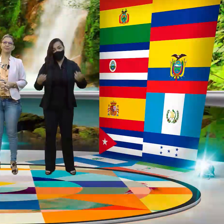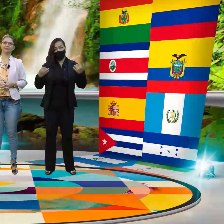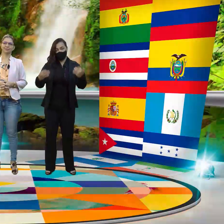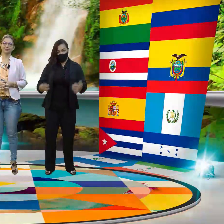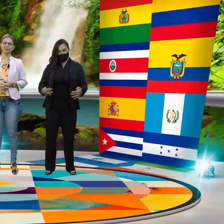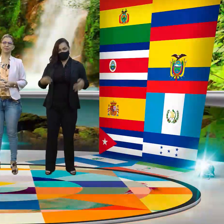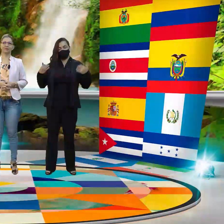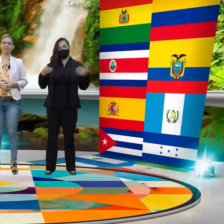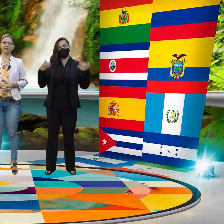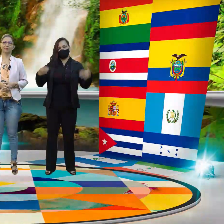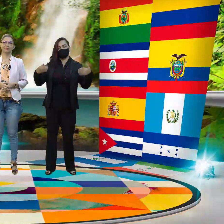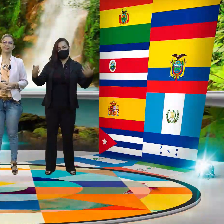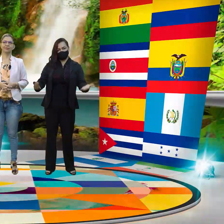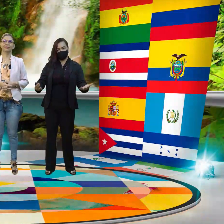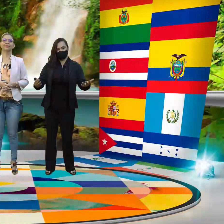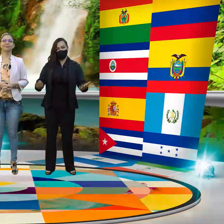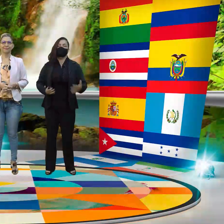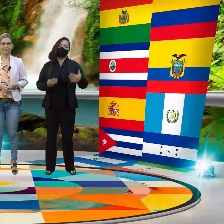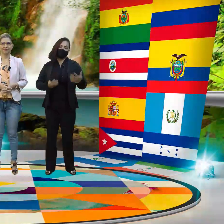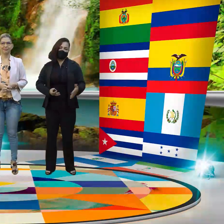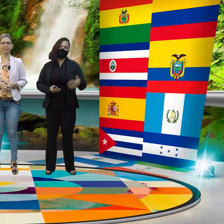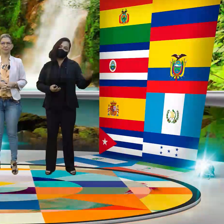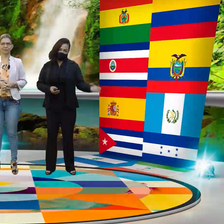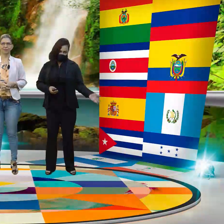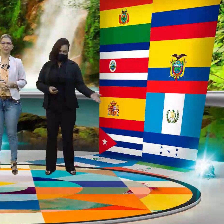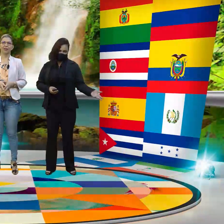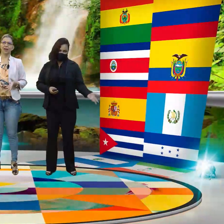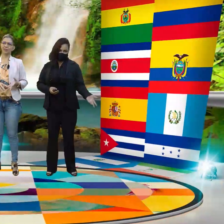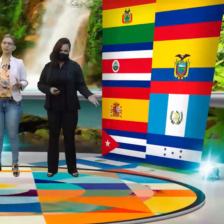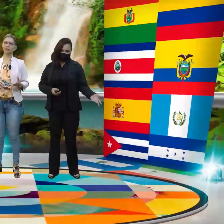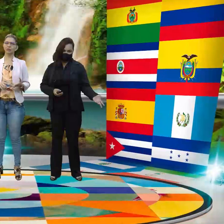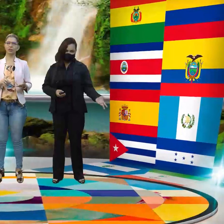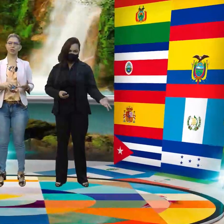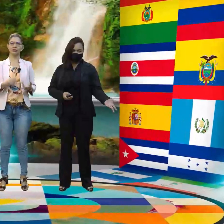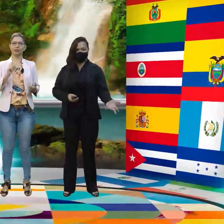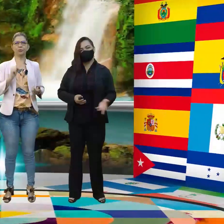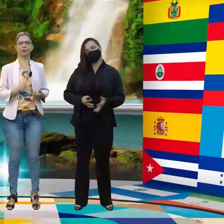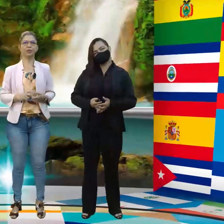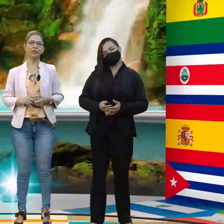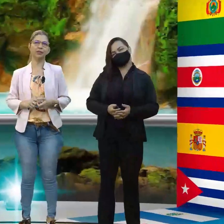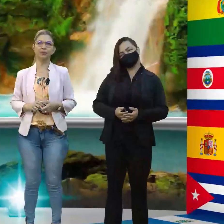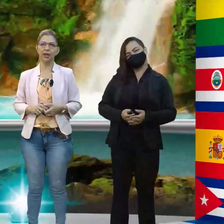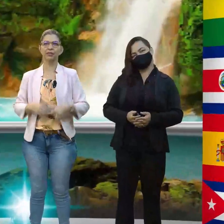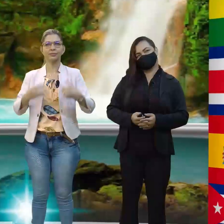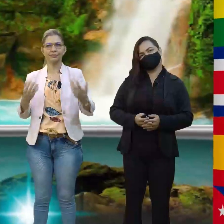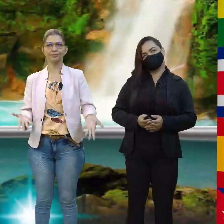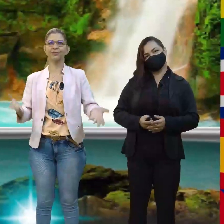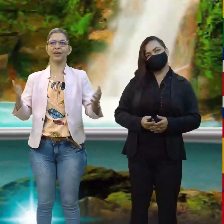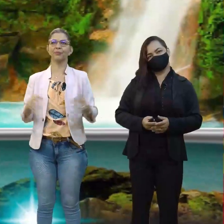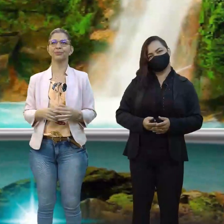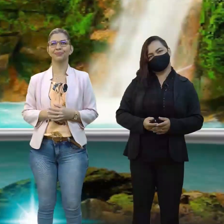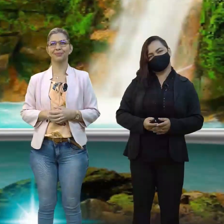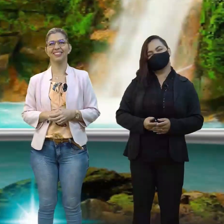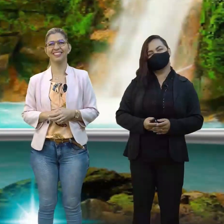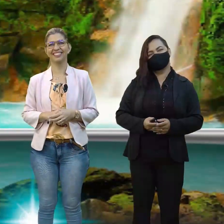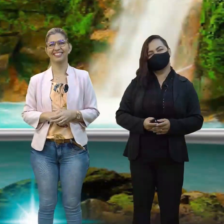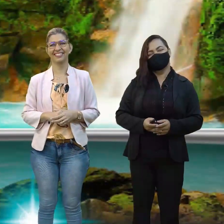ação, algo que a pessoa está fazendo, é um verbo. Ação, estado, fenômeno da natureza,